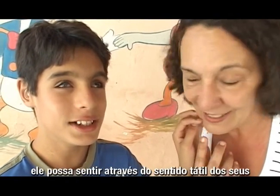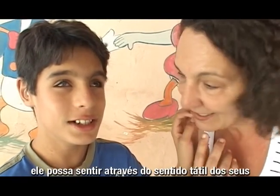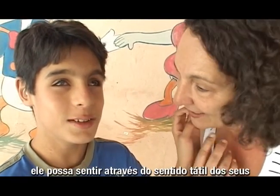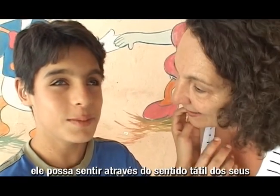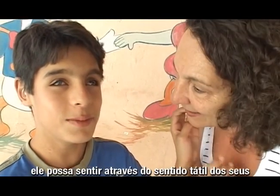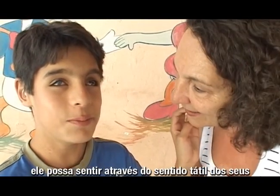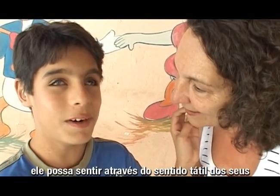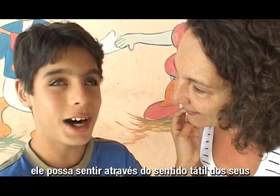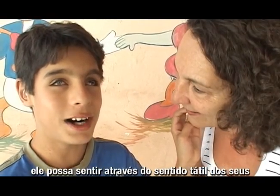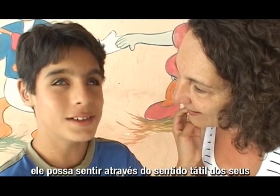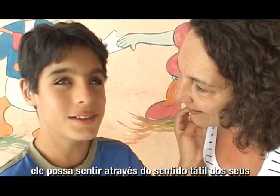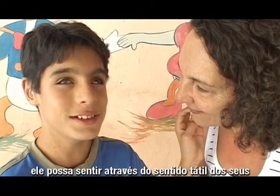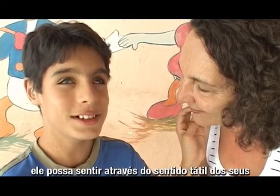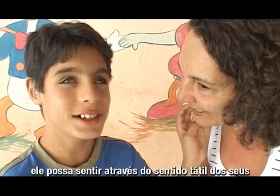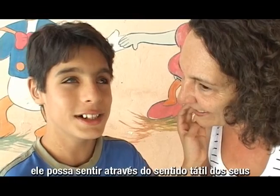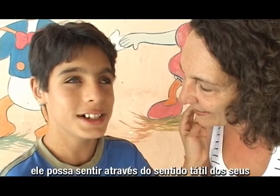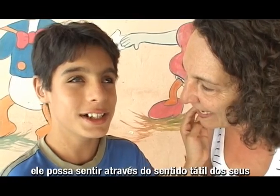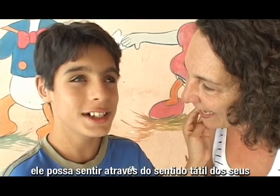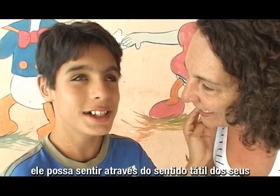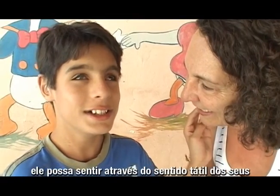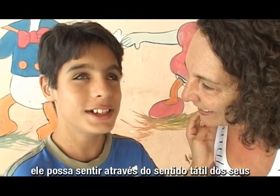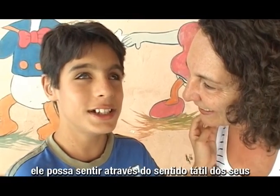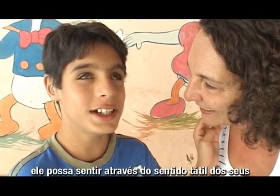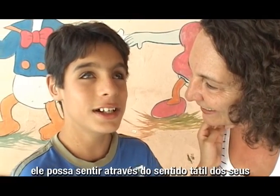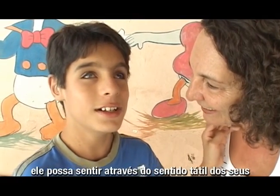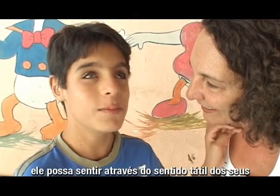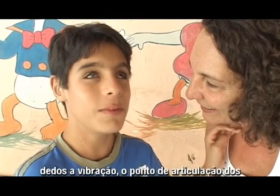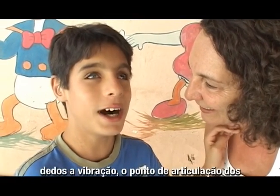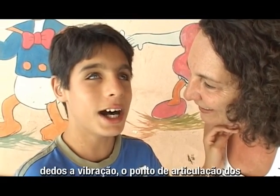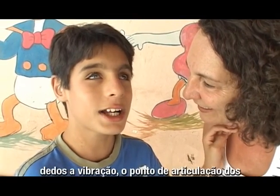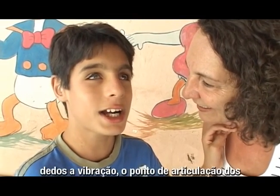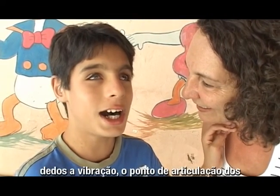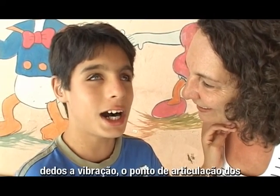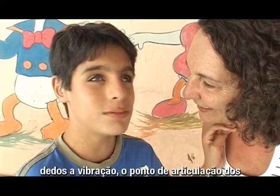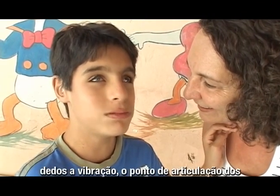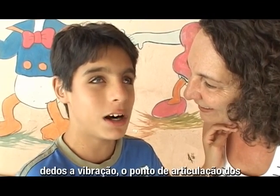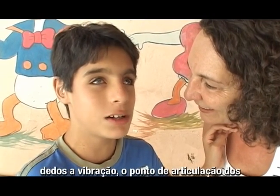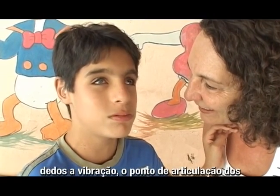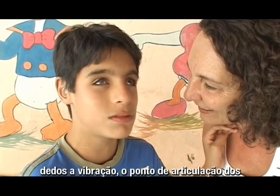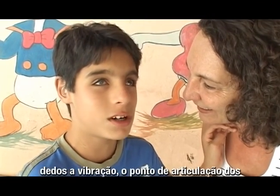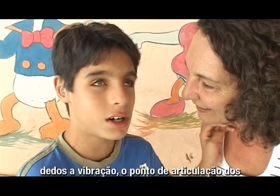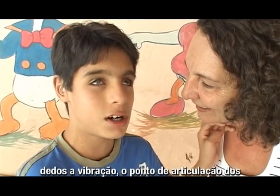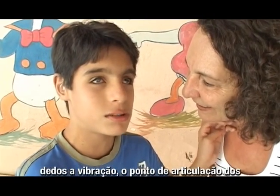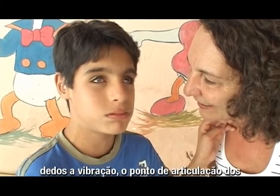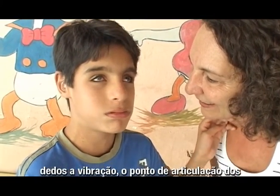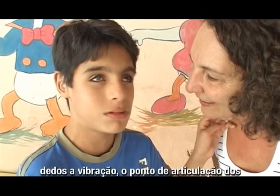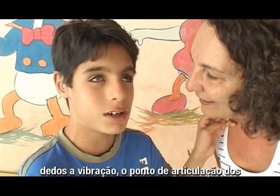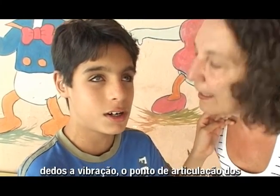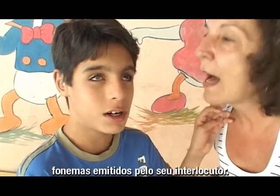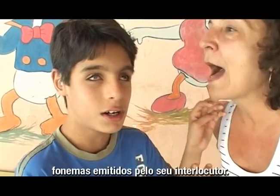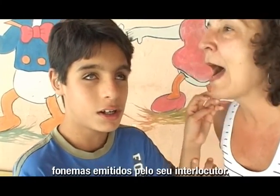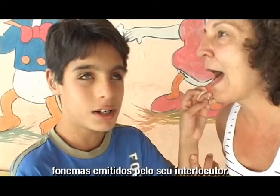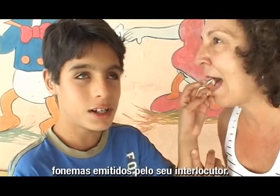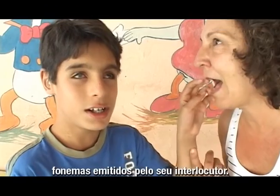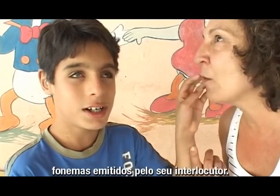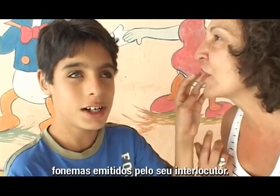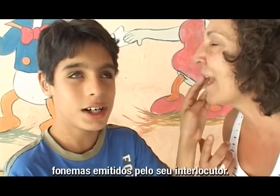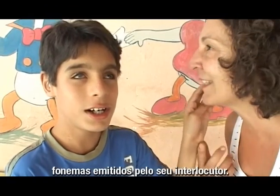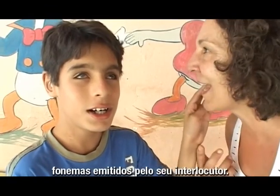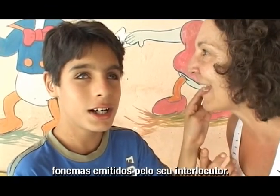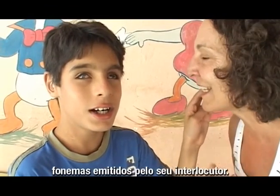sentir, através do sentido tátil, né, dos seus dedos, a vibração, o ponto de articulação dos